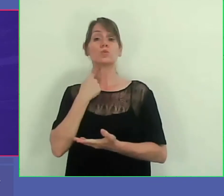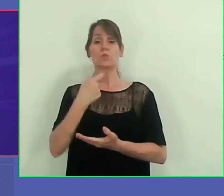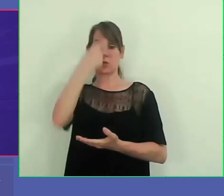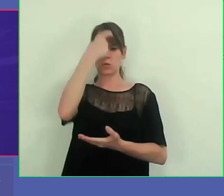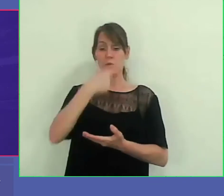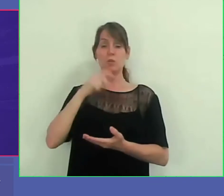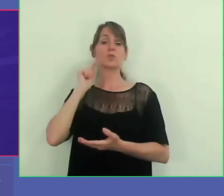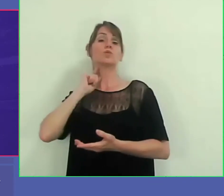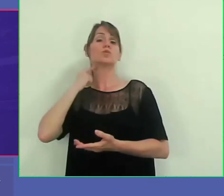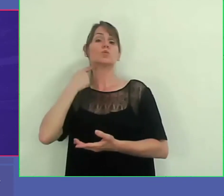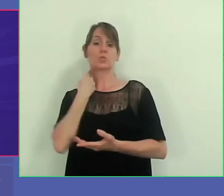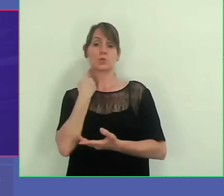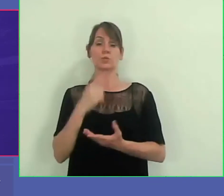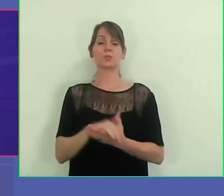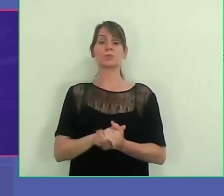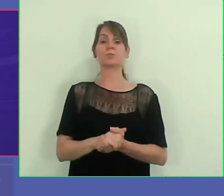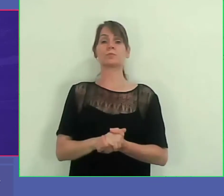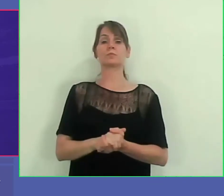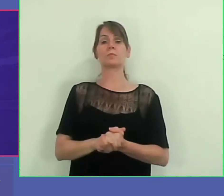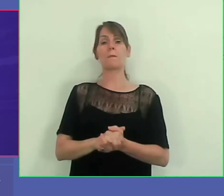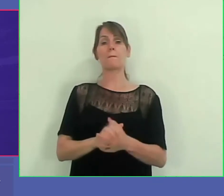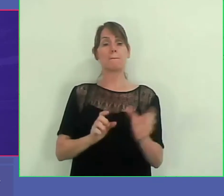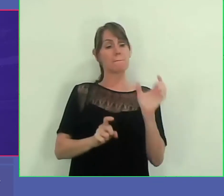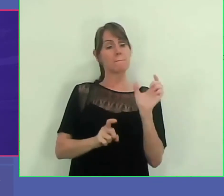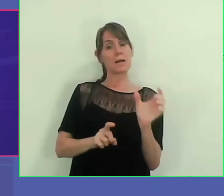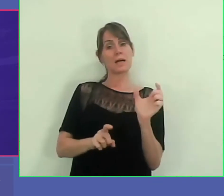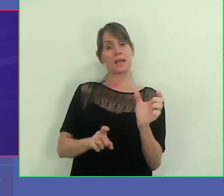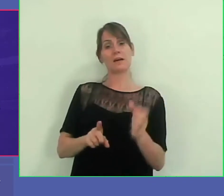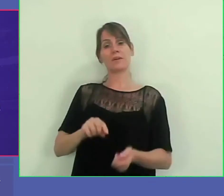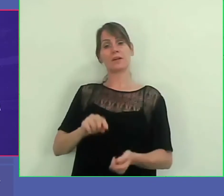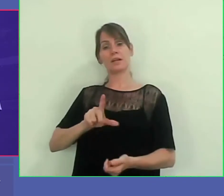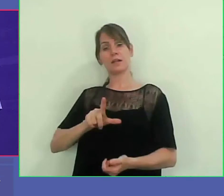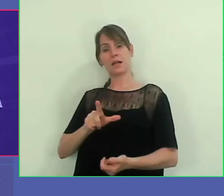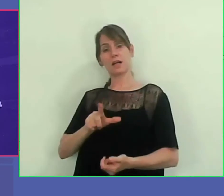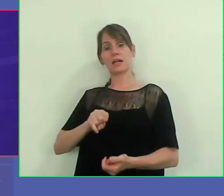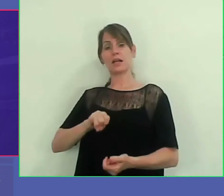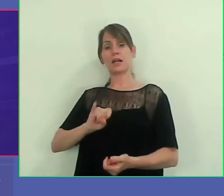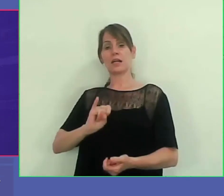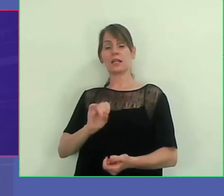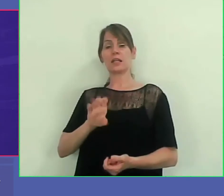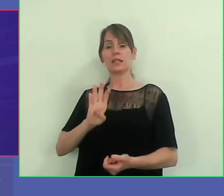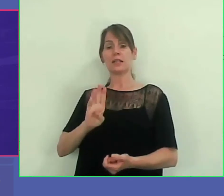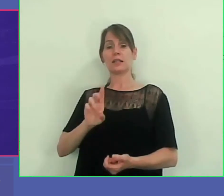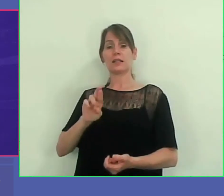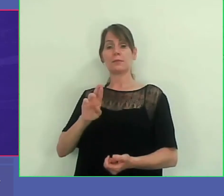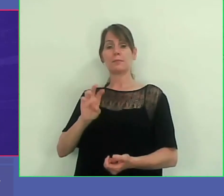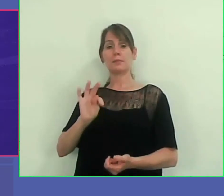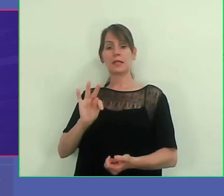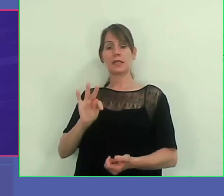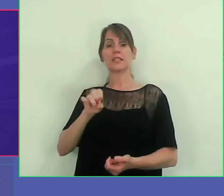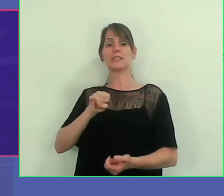libertinagem. Essas duas coisas estão ligadas, tá? Impureza e libertinagem.